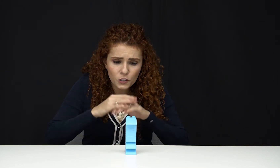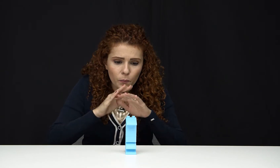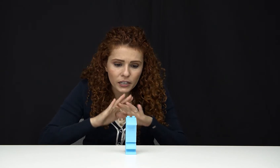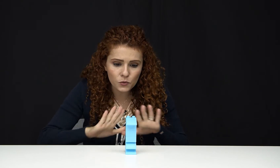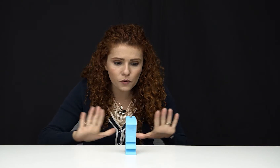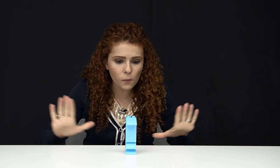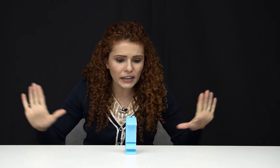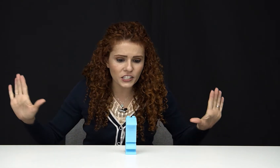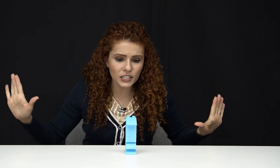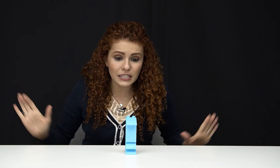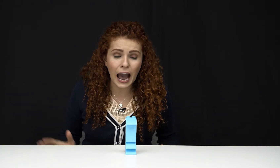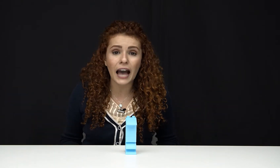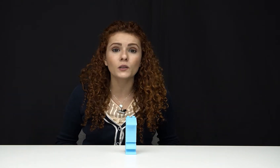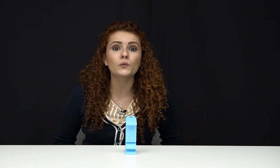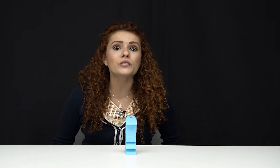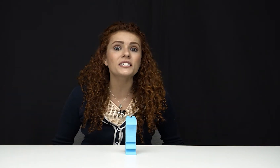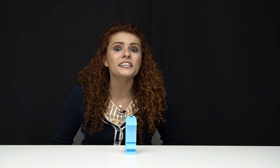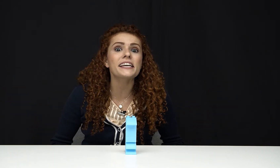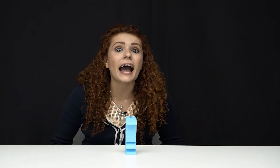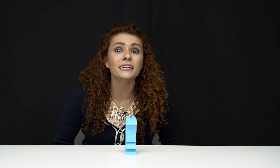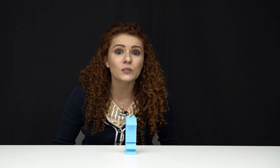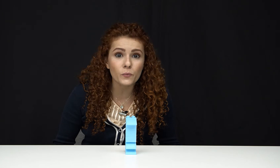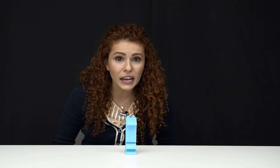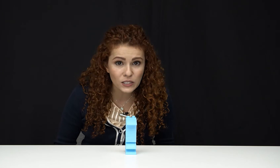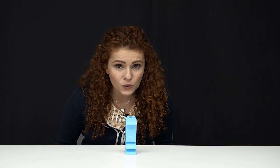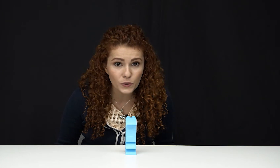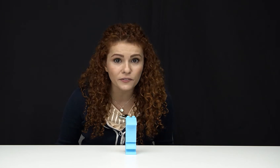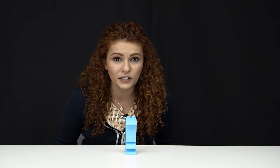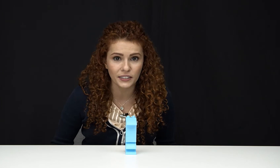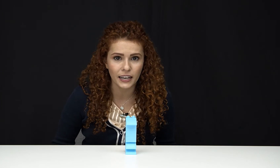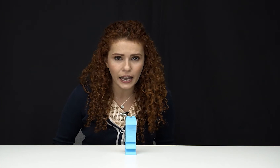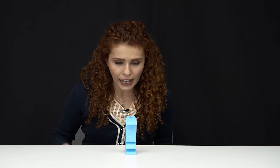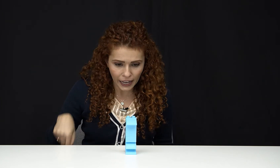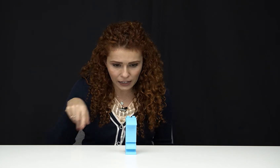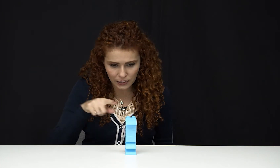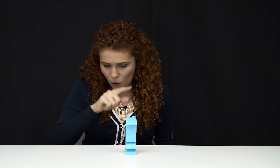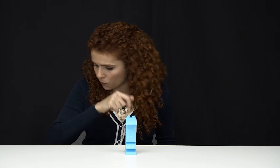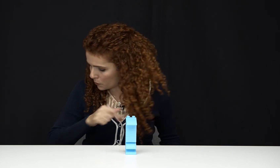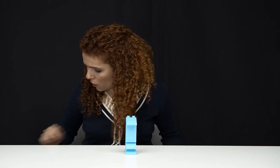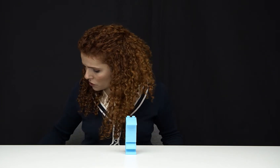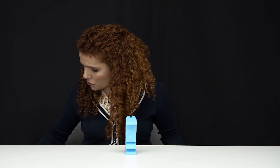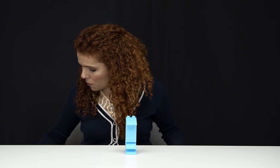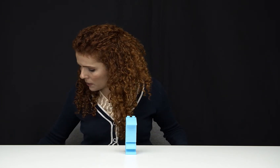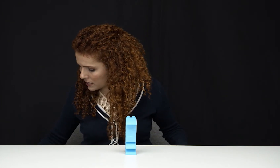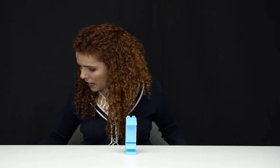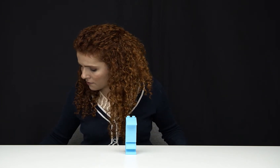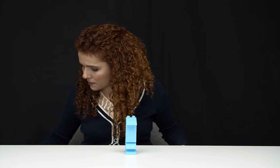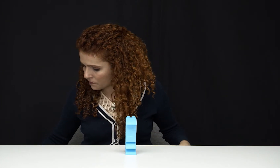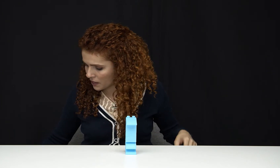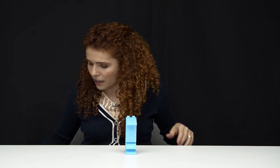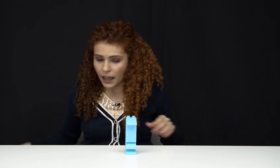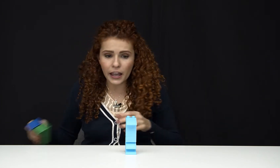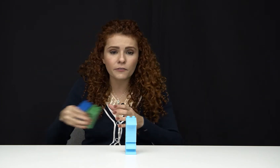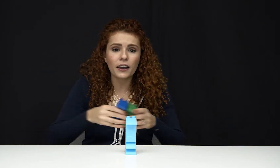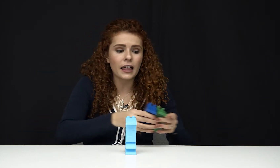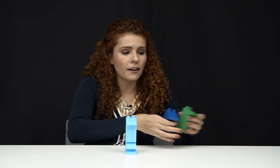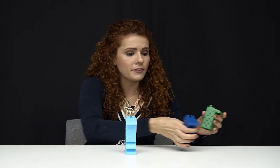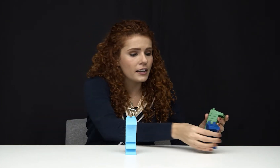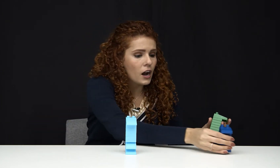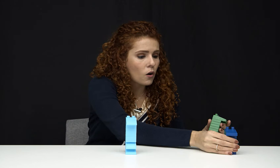para João Batista anunciar sobre a sua vinda. Então, por onde João passava, ele falava com